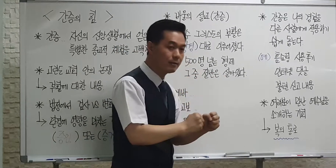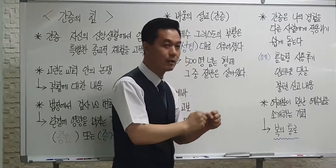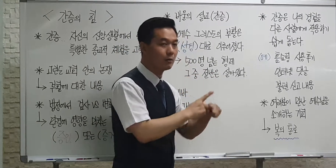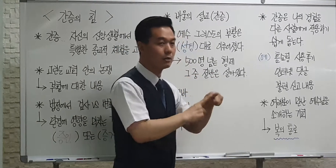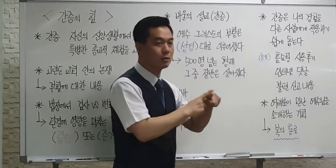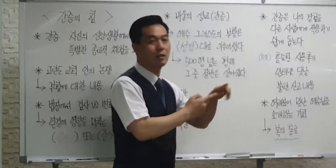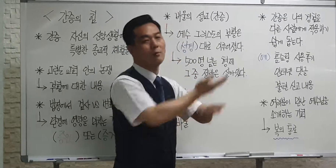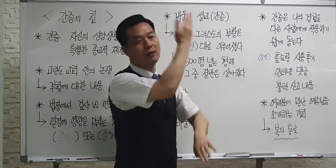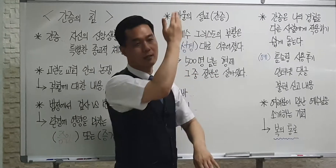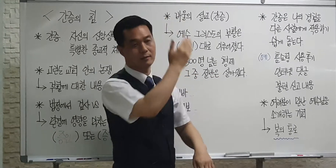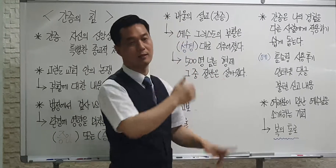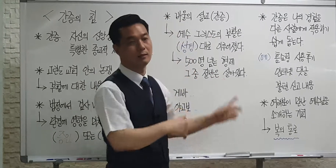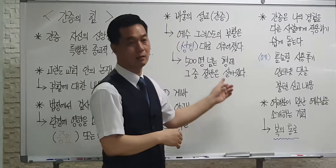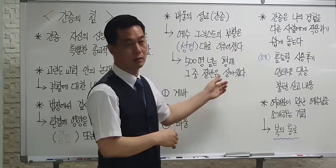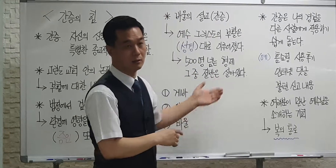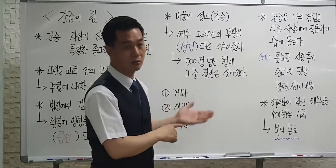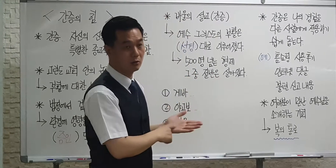사람이 3반이나 살아있다.